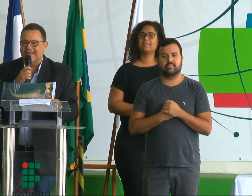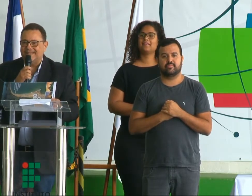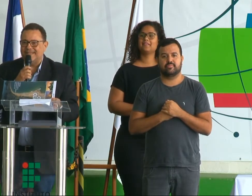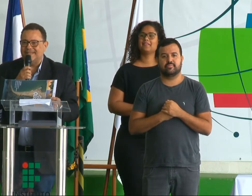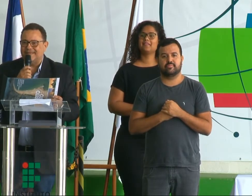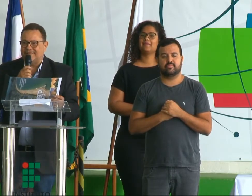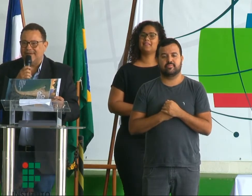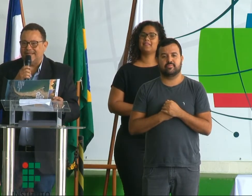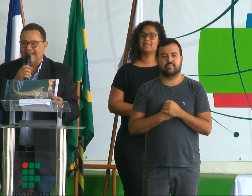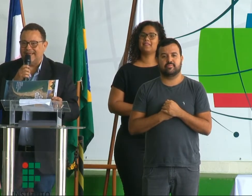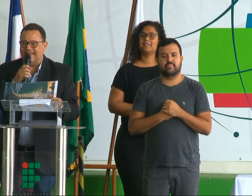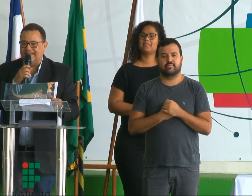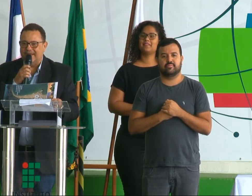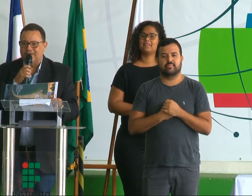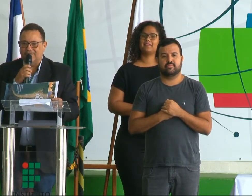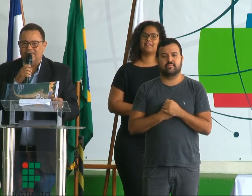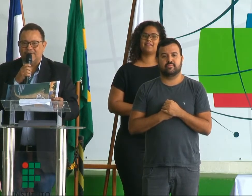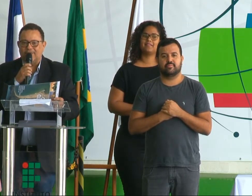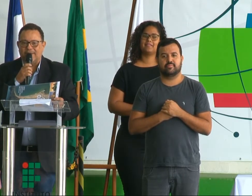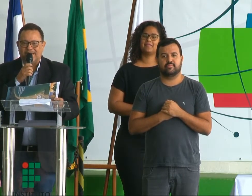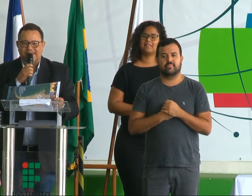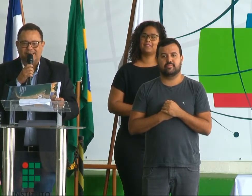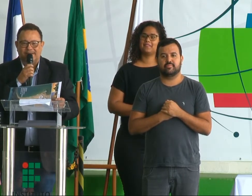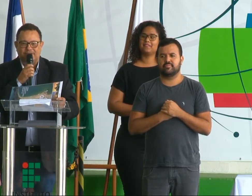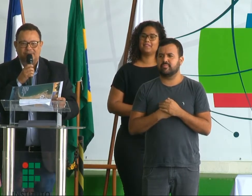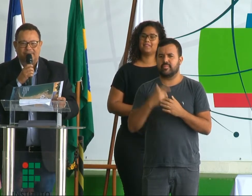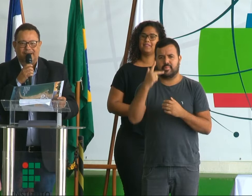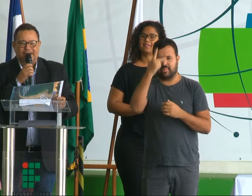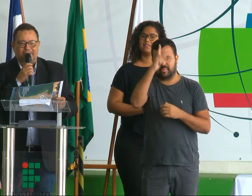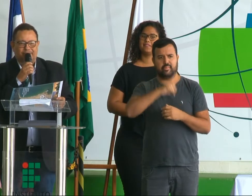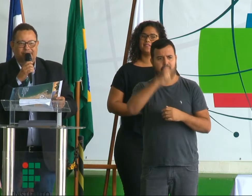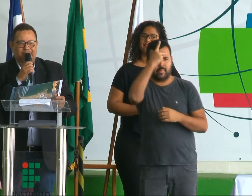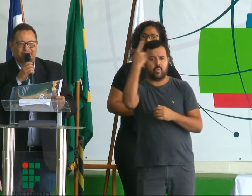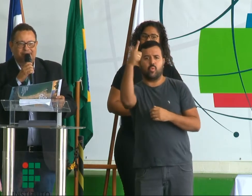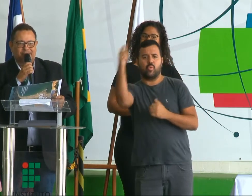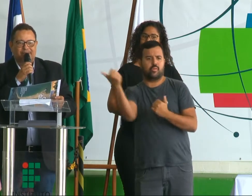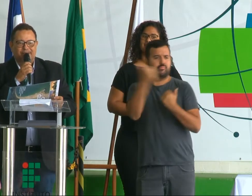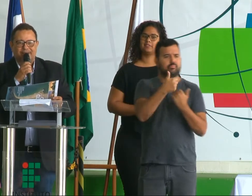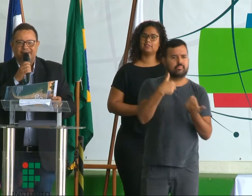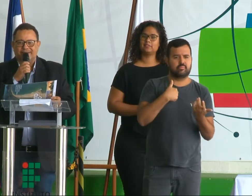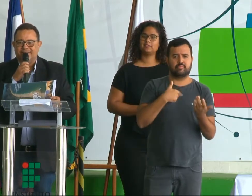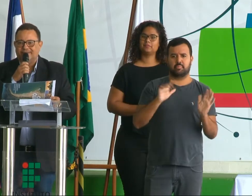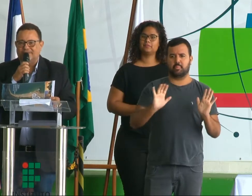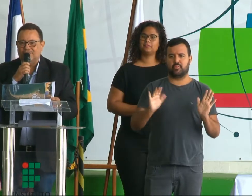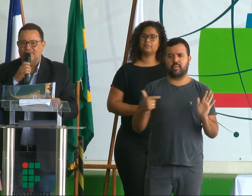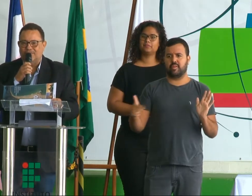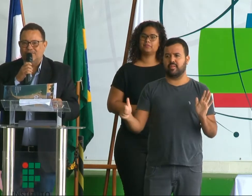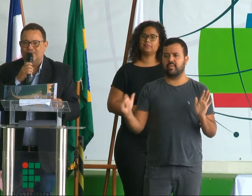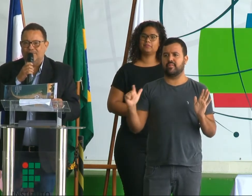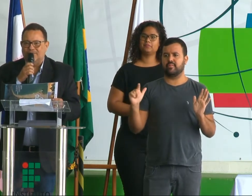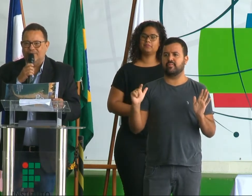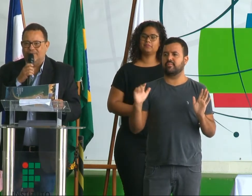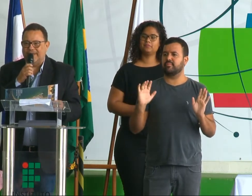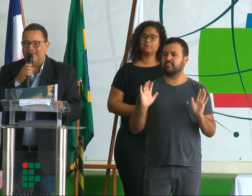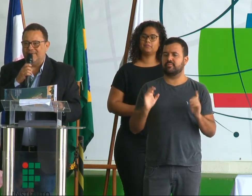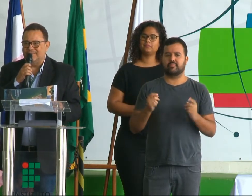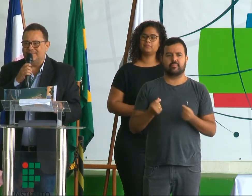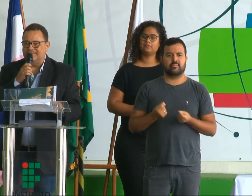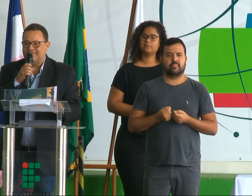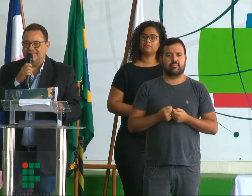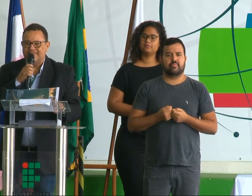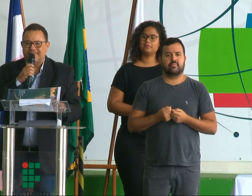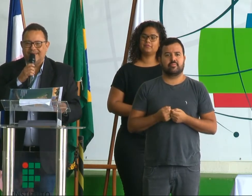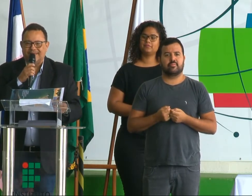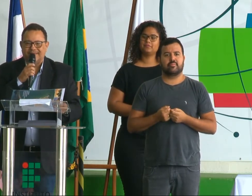Então, a gente vai estar aqui, então. Não tem um representante para receber o